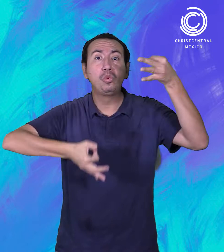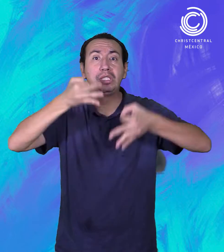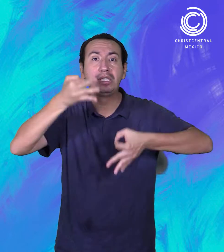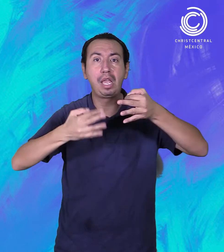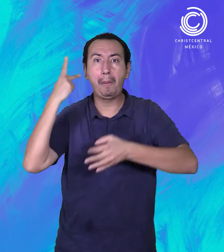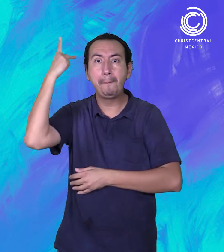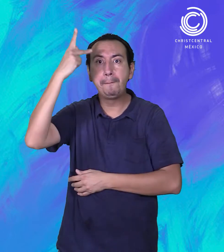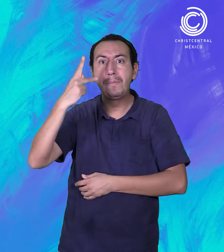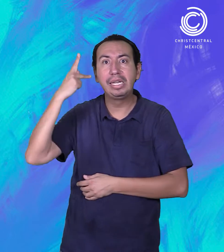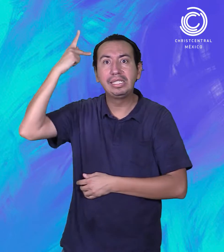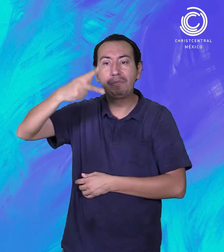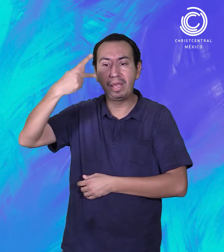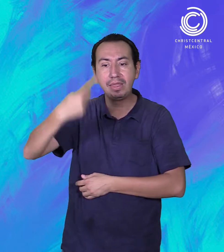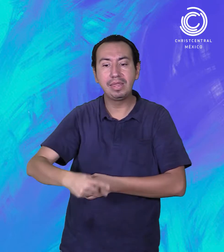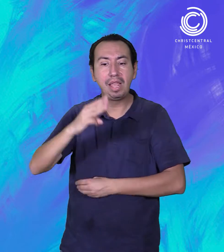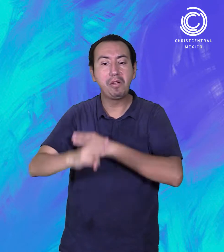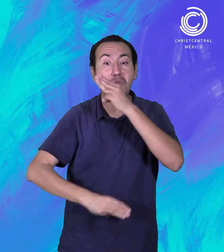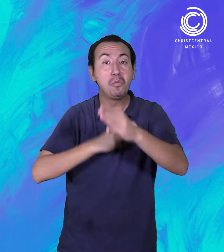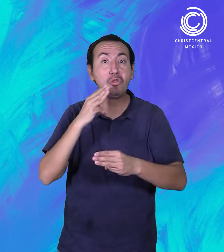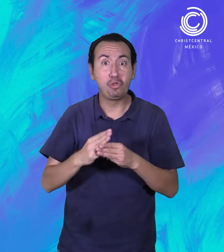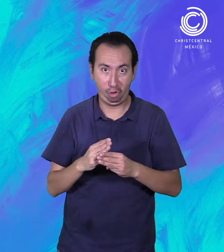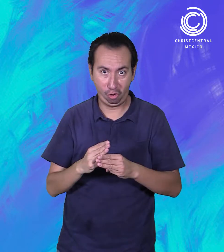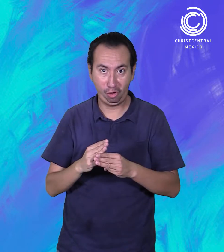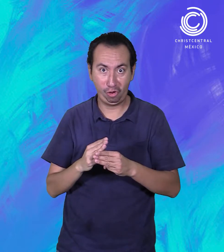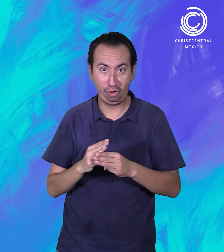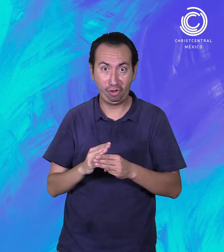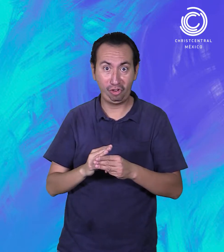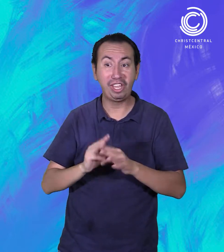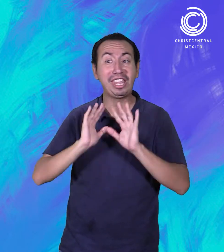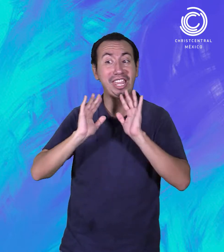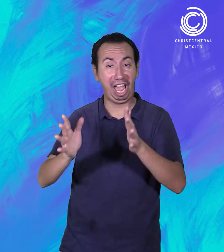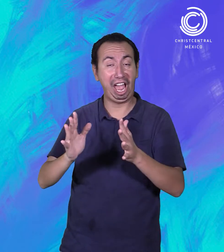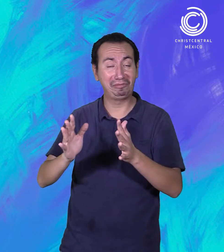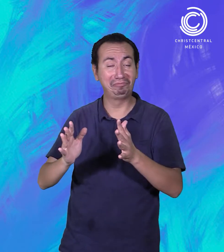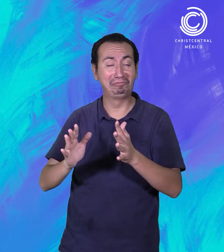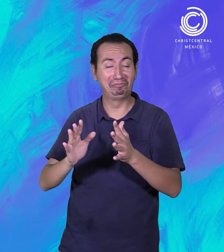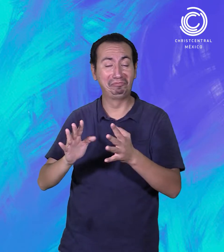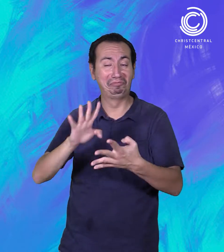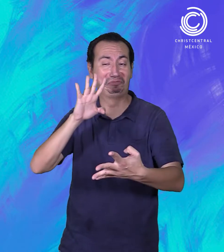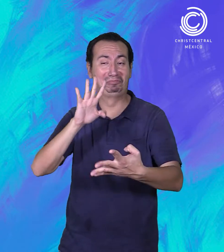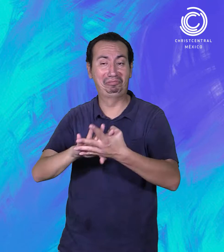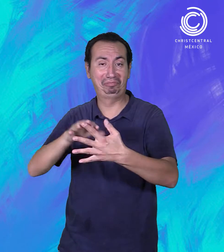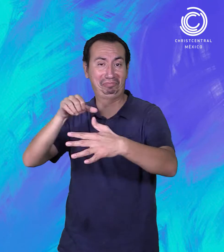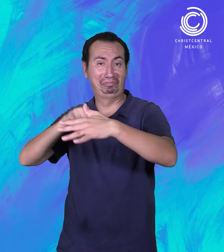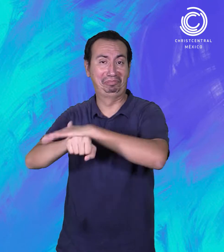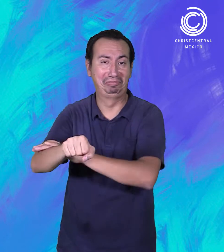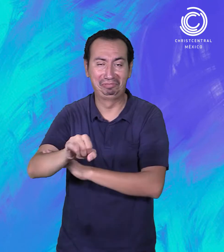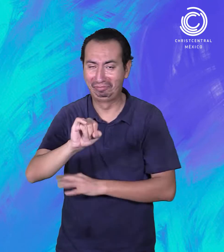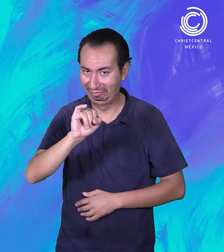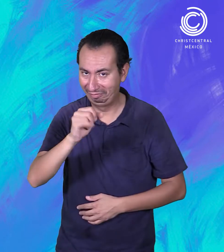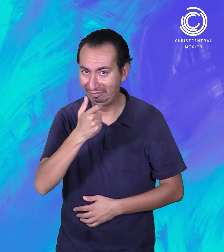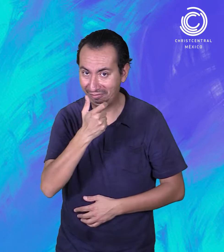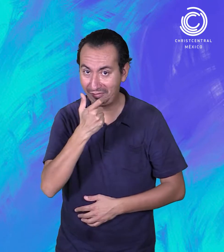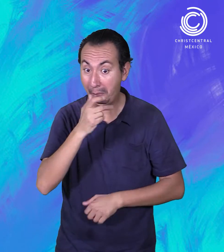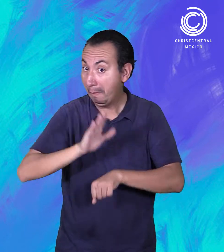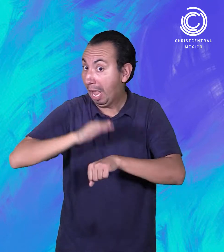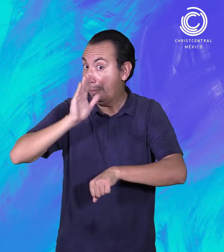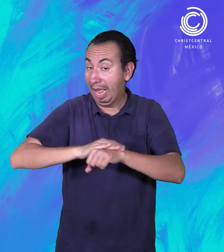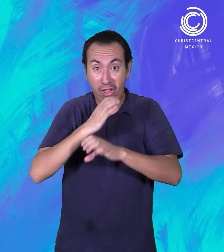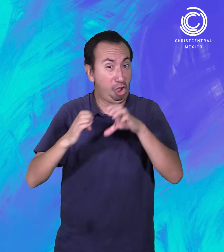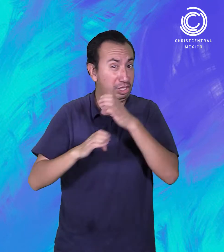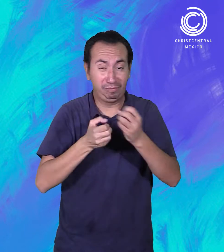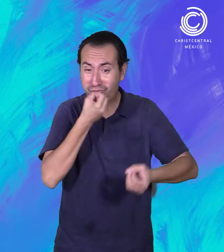príncipe de este mundo ha sido ya juzgado. Aún tengo muchas cosas que decirles, pero ahora no